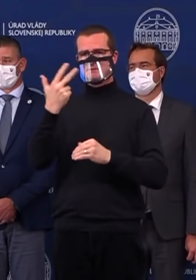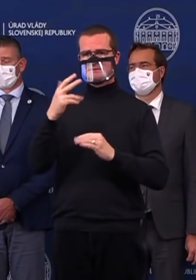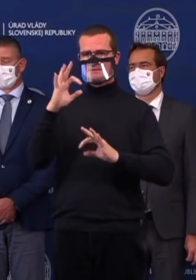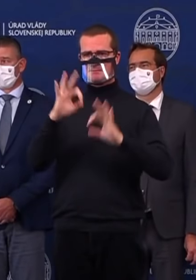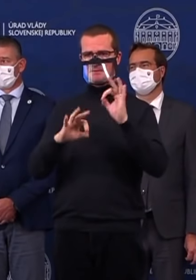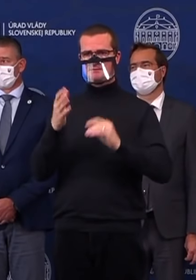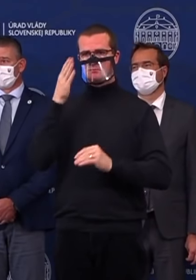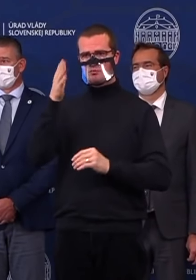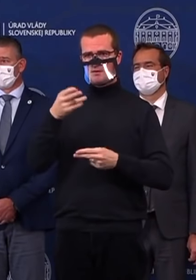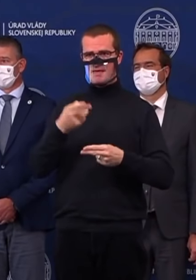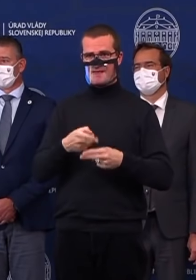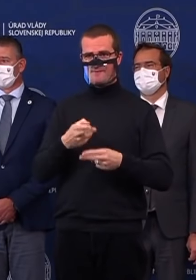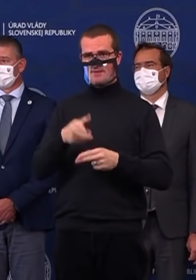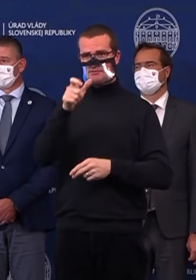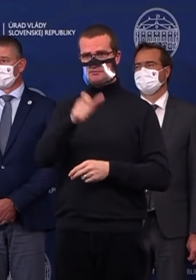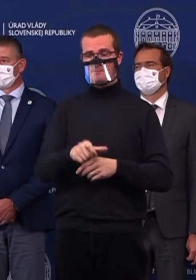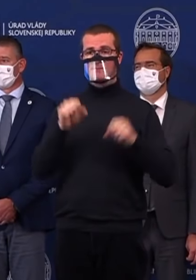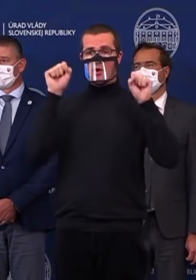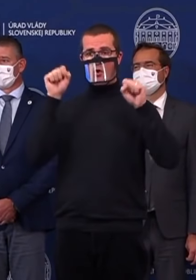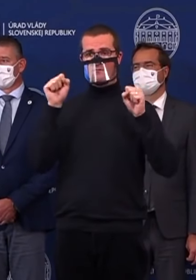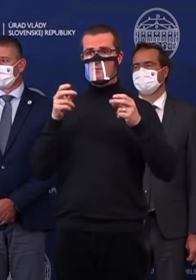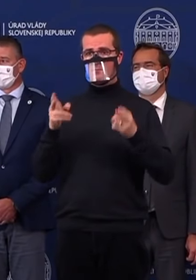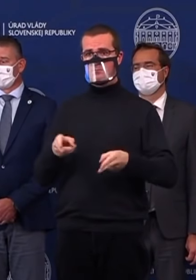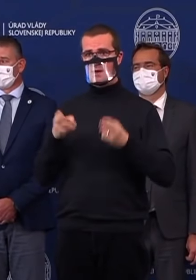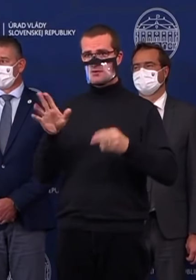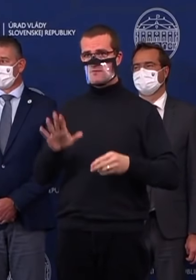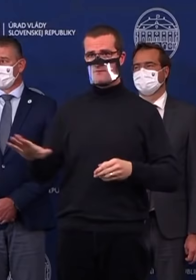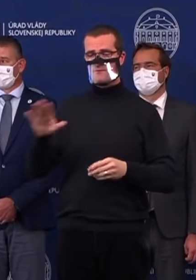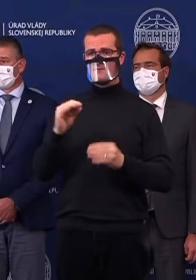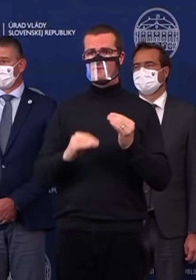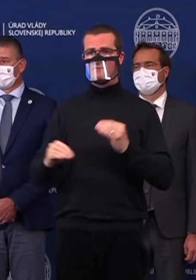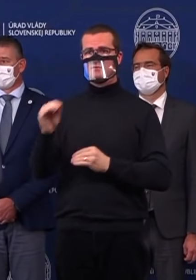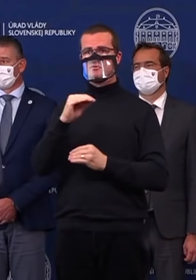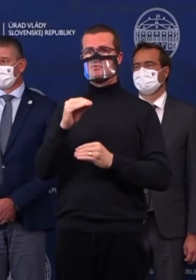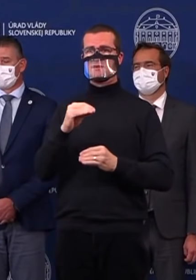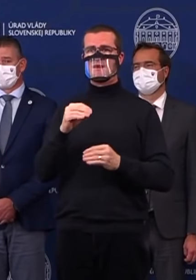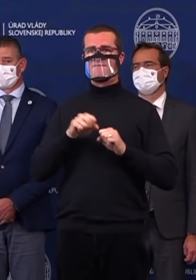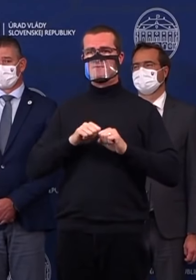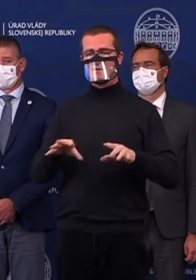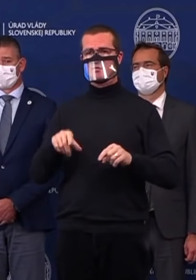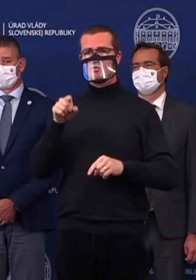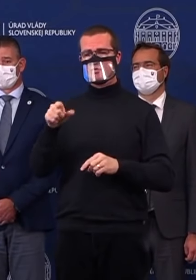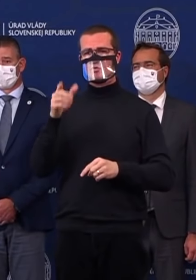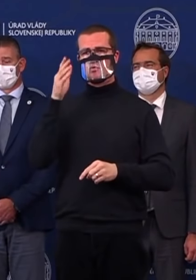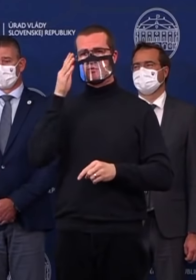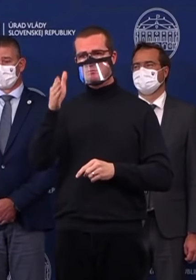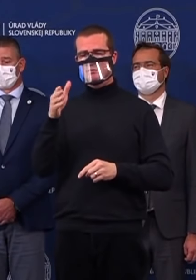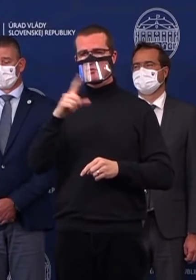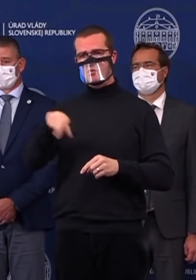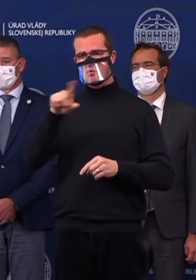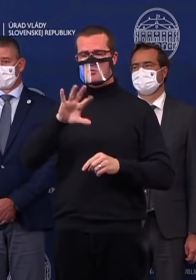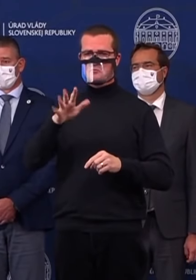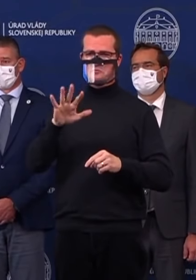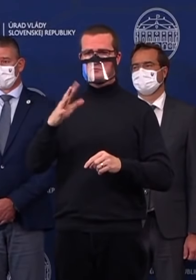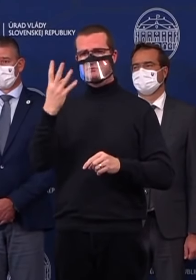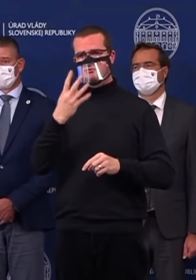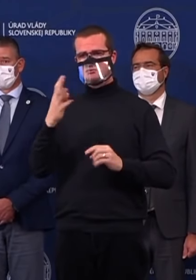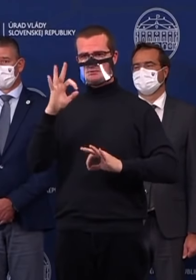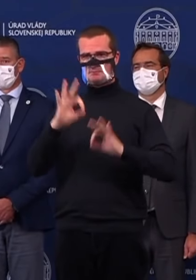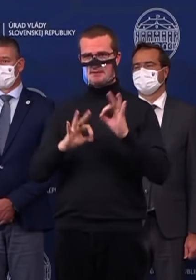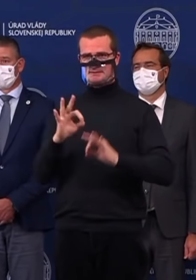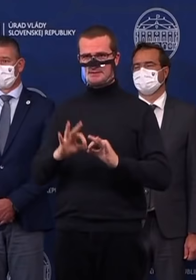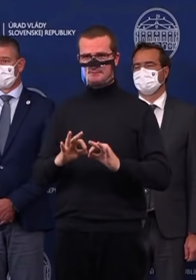tých infekčných. Ale na Orave a Bardejove, vzhľadom na tú vyššiu vírusovú nálož, sme predpokladali, že sa to dostane až niekde k